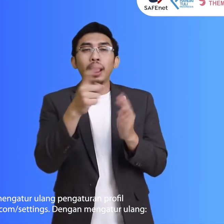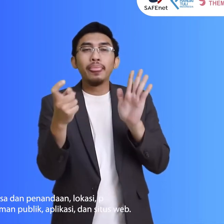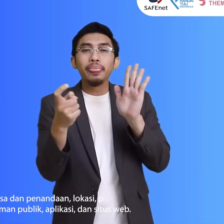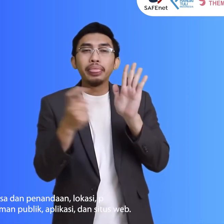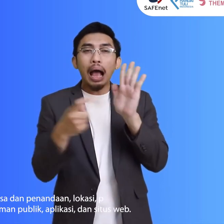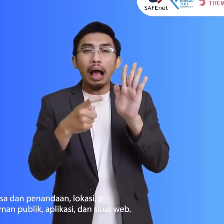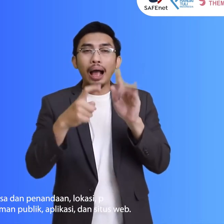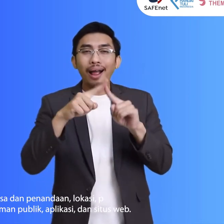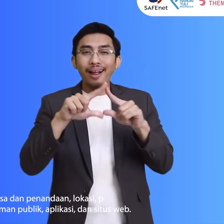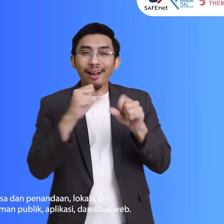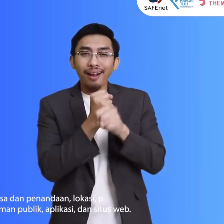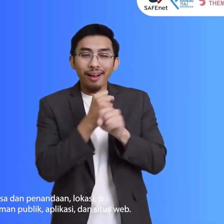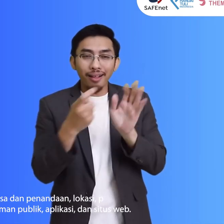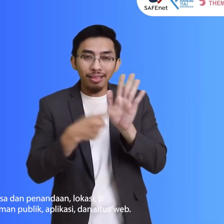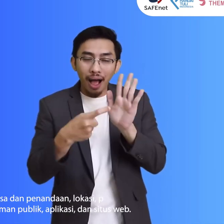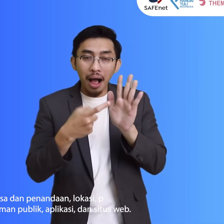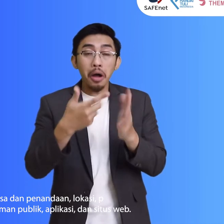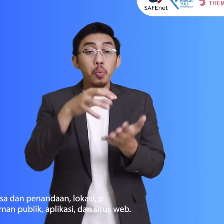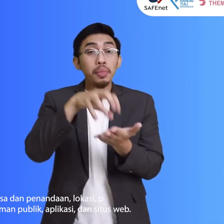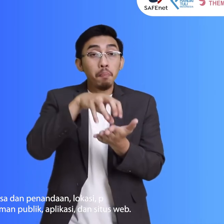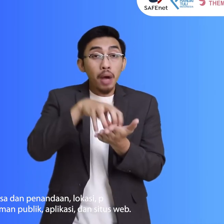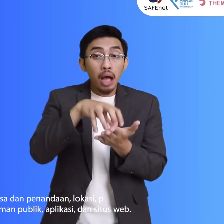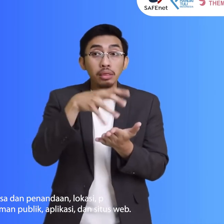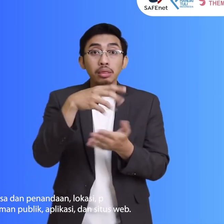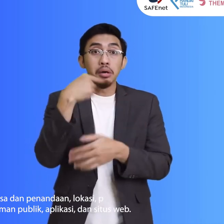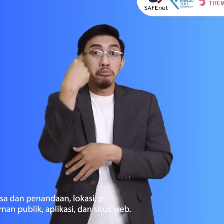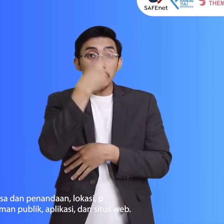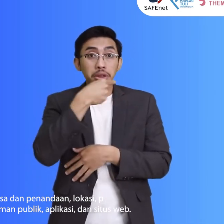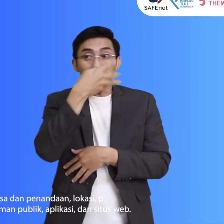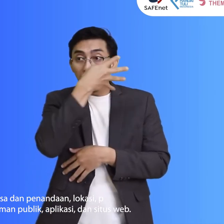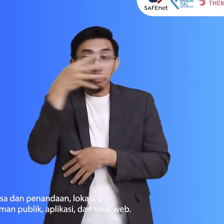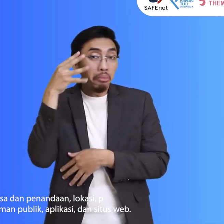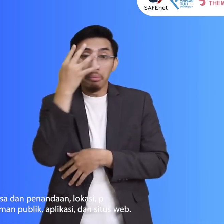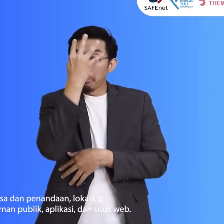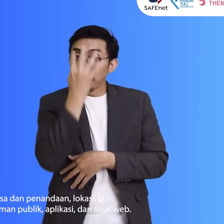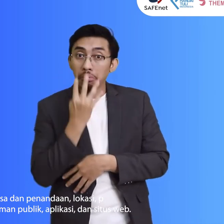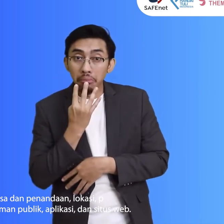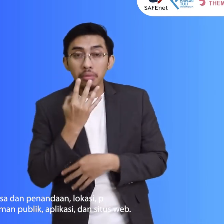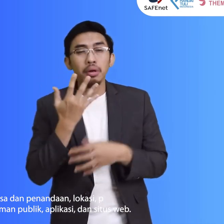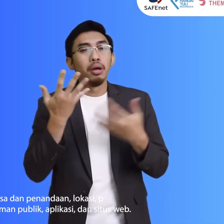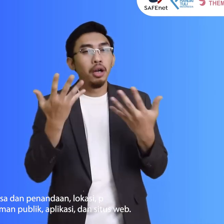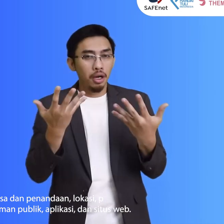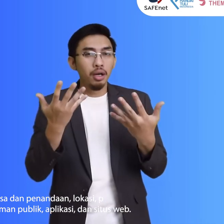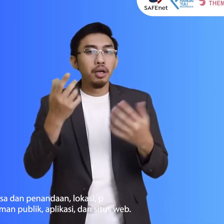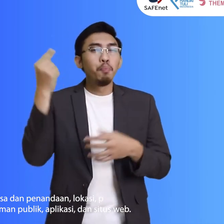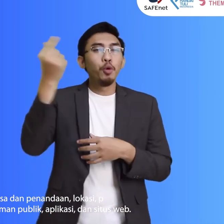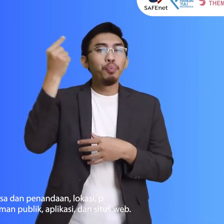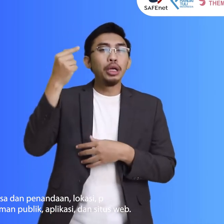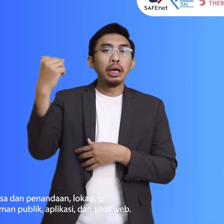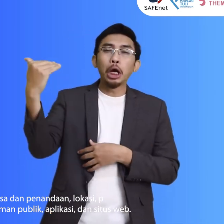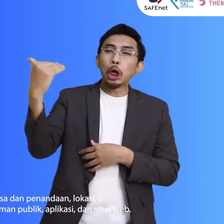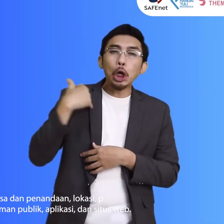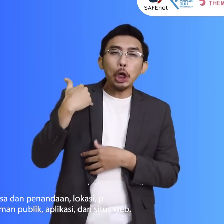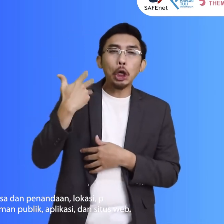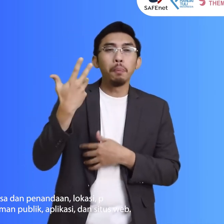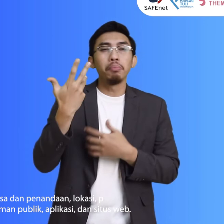linimasa dan penandaan lokasi pengenalan wajah kiriman publik